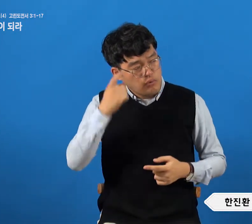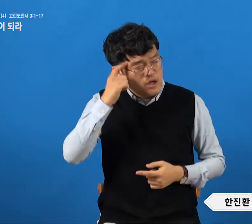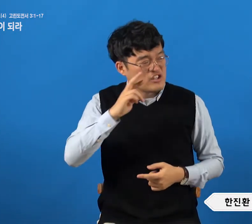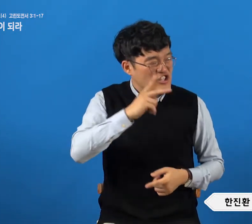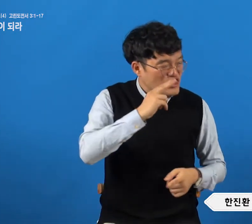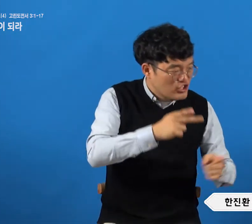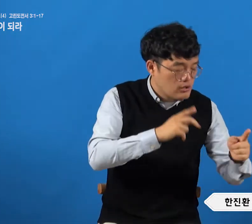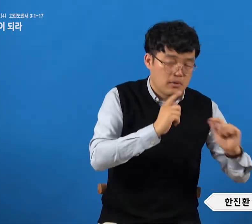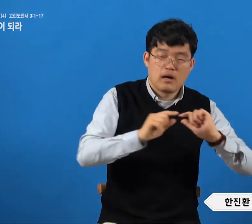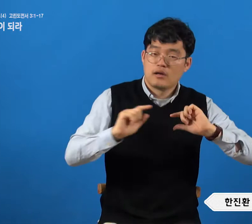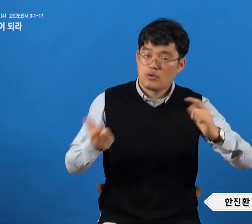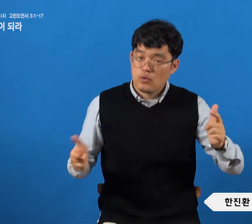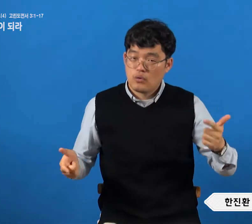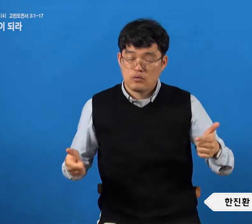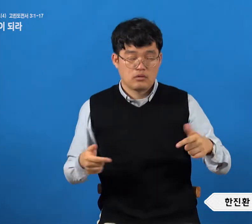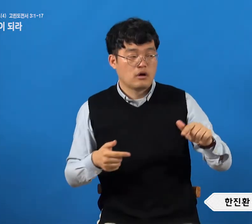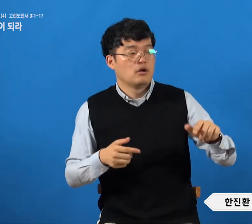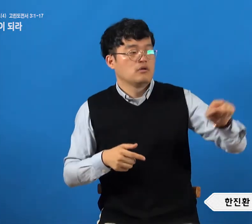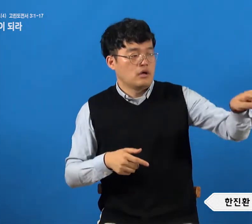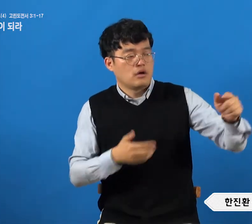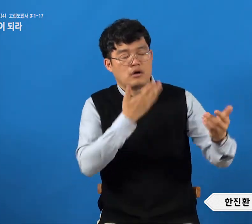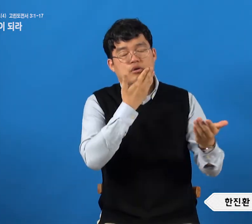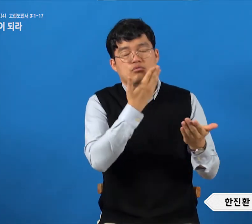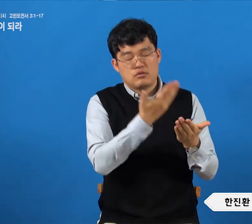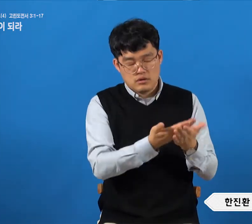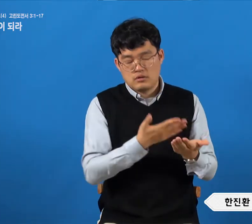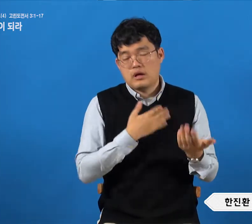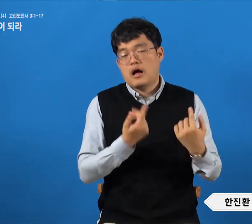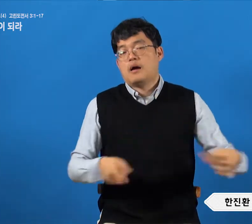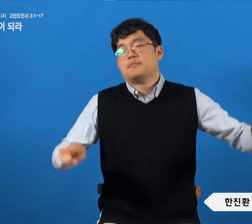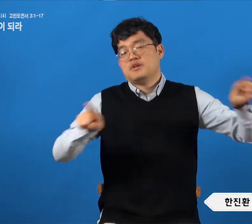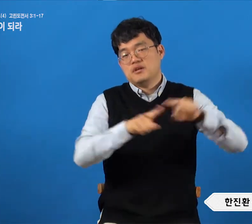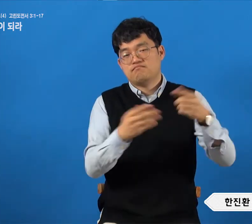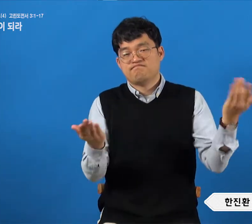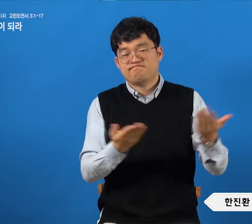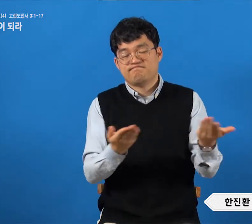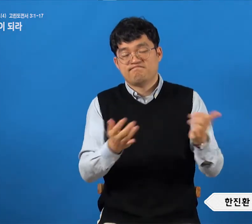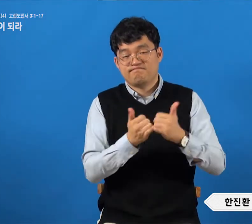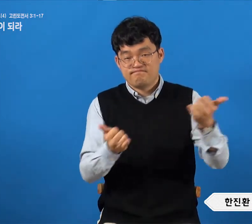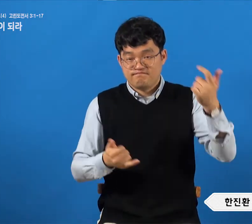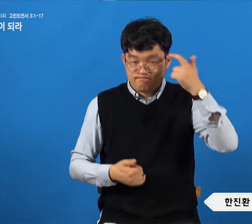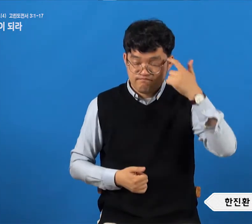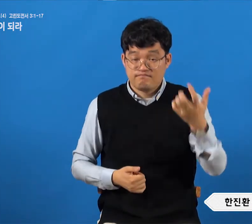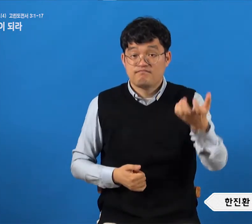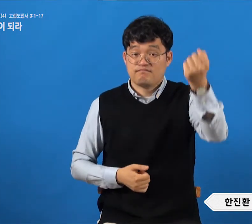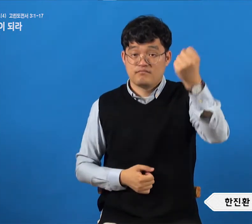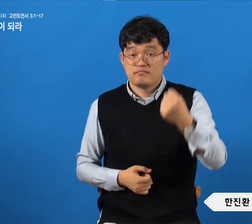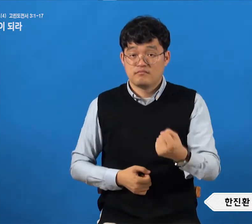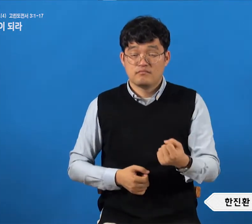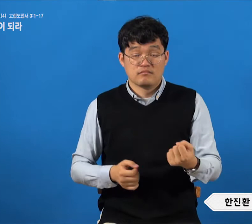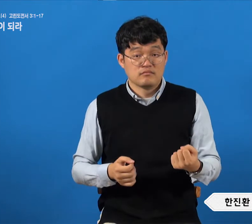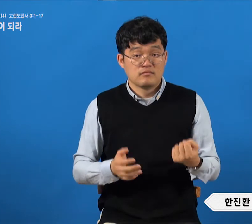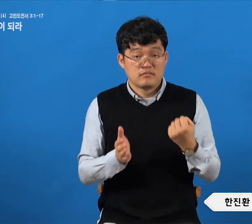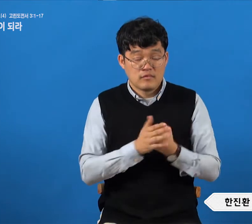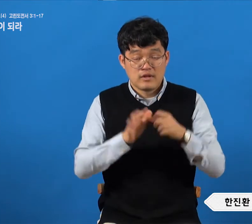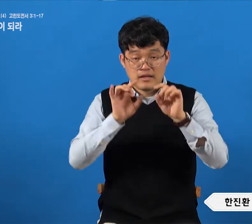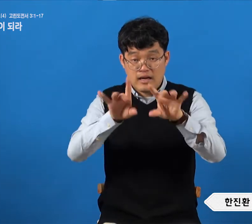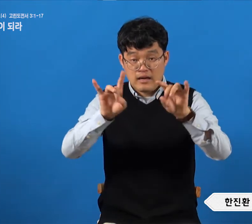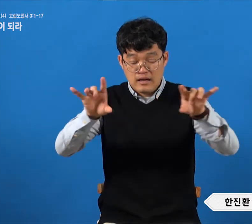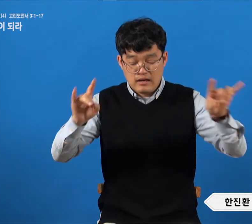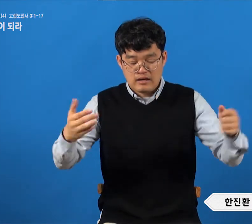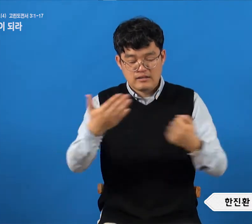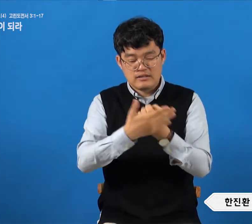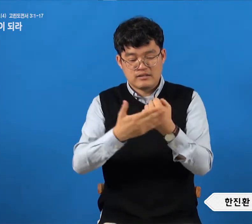것이 아닙니다. 다 귀한 동력자들입니다. 그래서 각자 받은